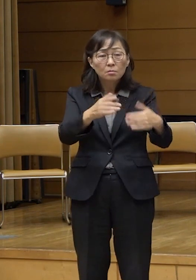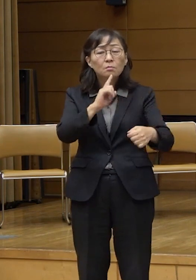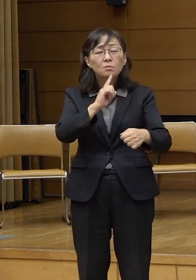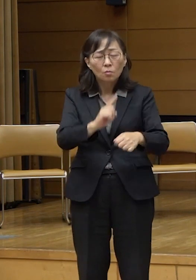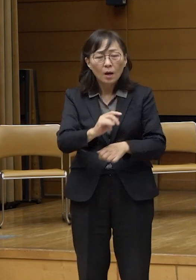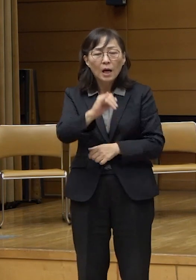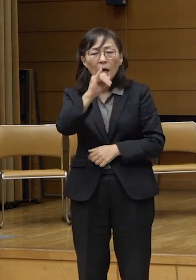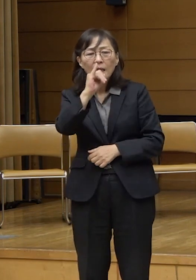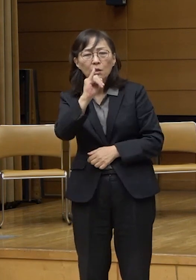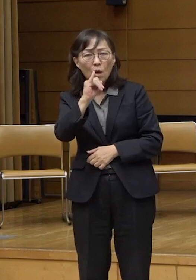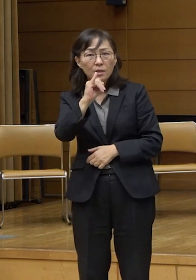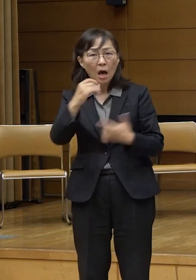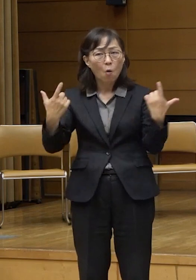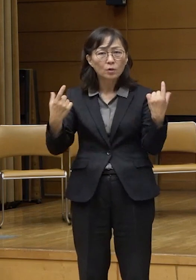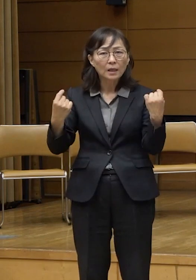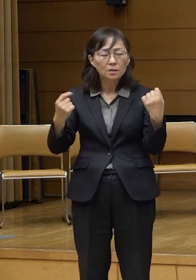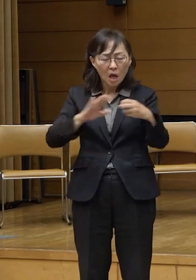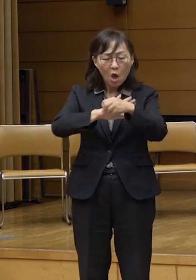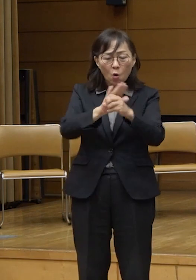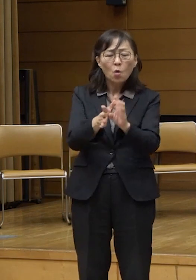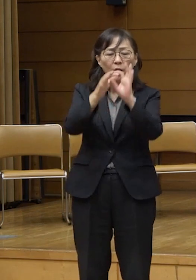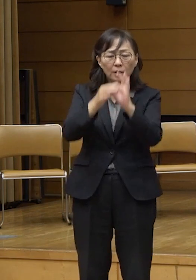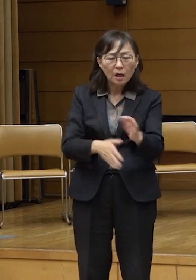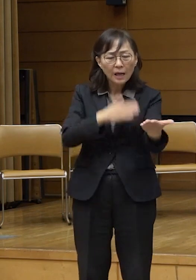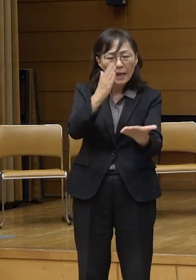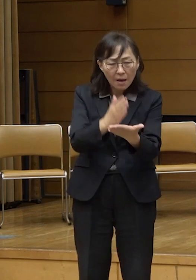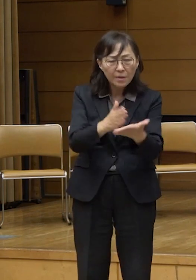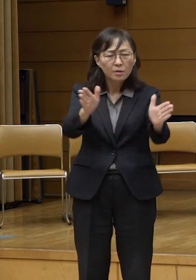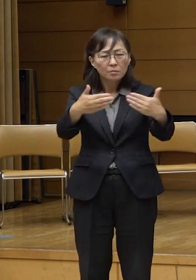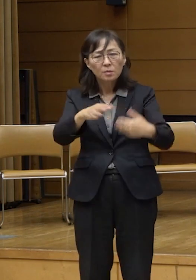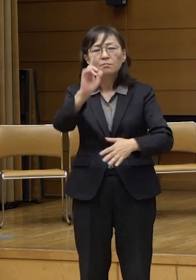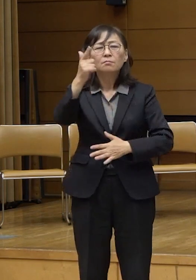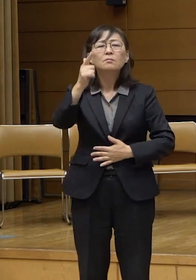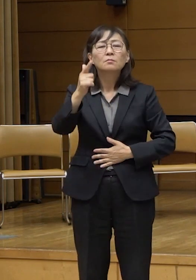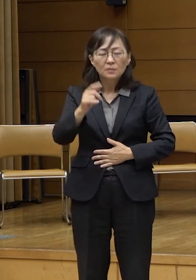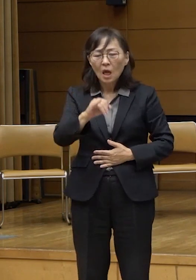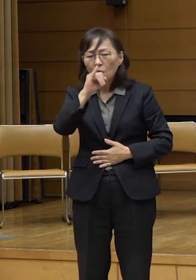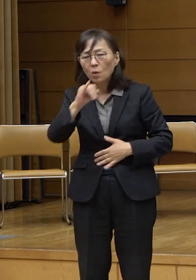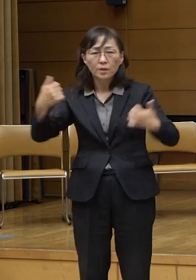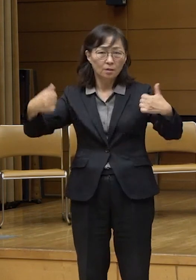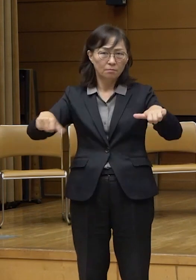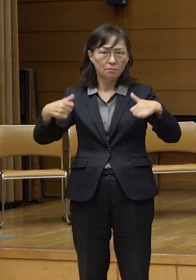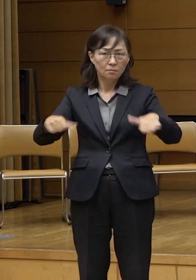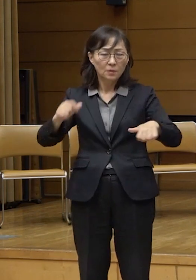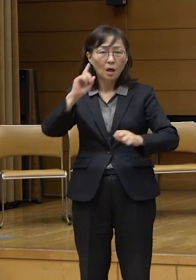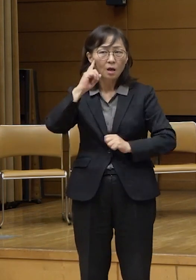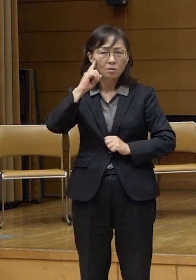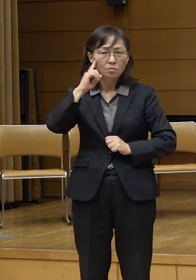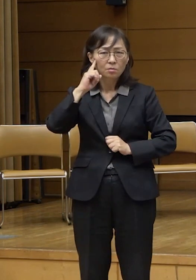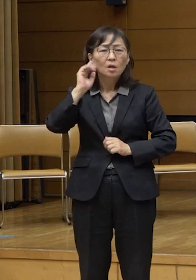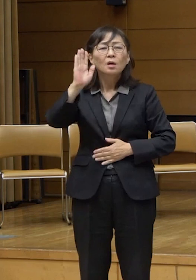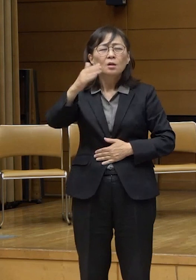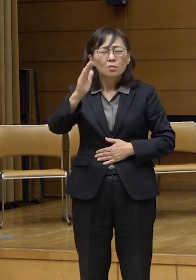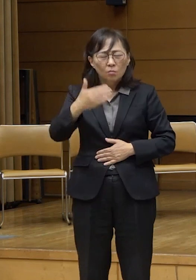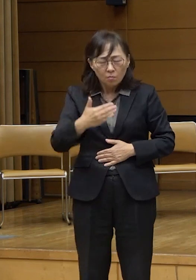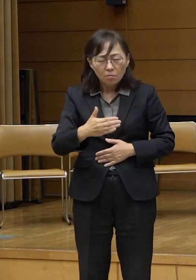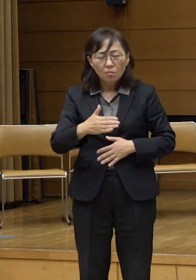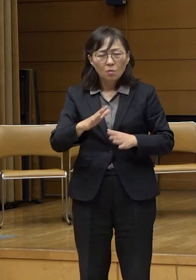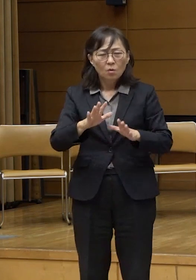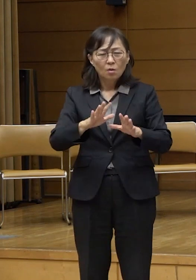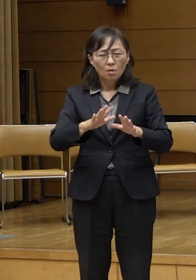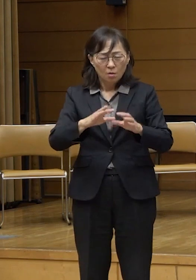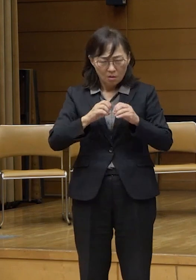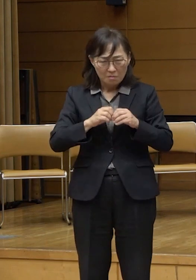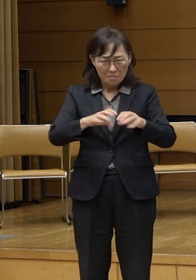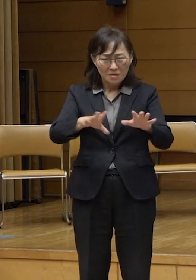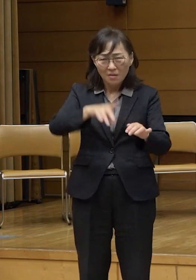けた方がいいと。要するにコロナだからというのも、ただ重症化率を考慮しても子どもたちが学ぶ権利を奪って例えば